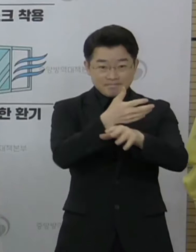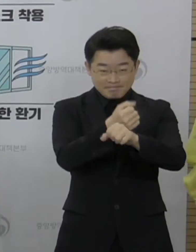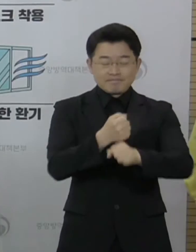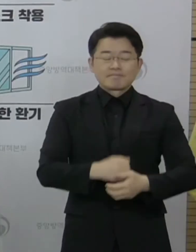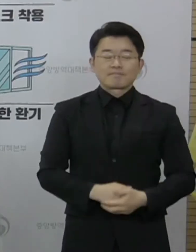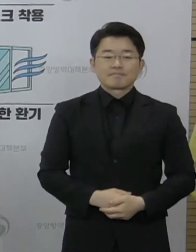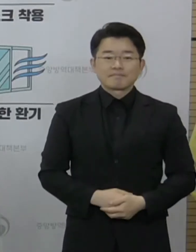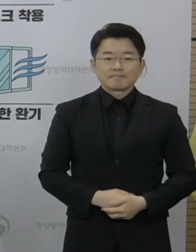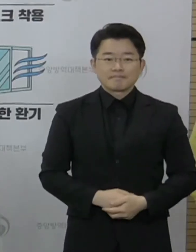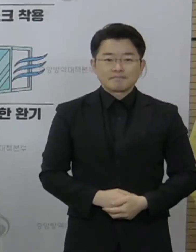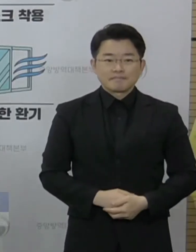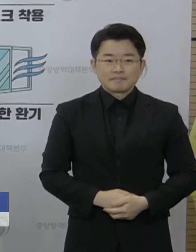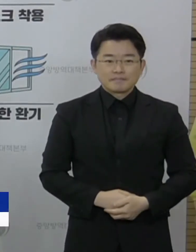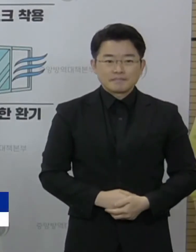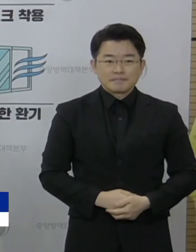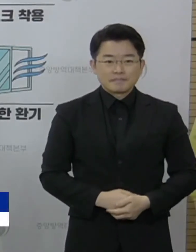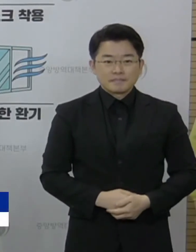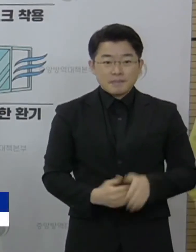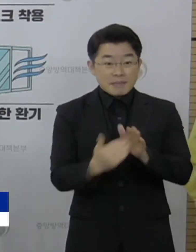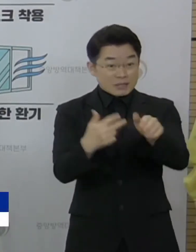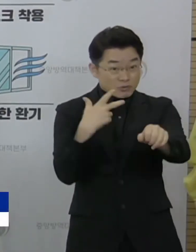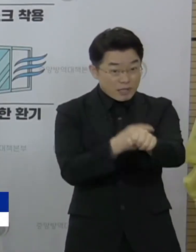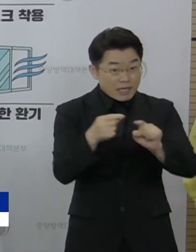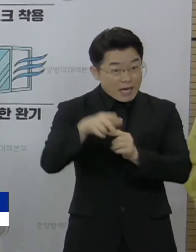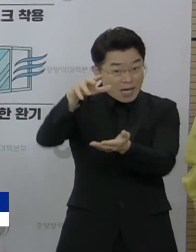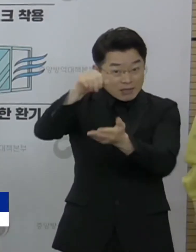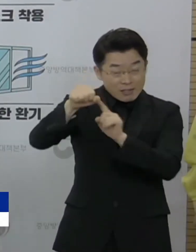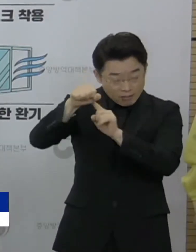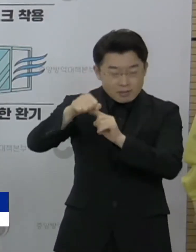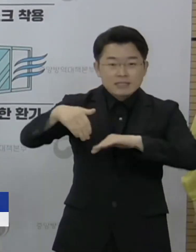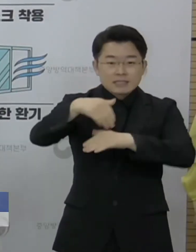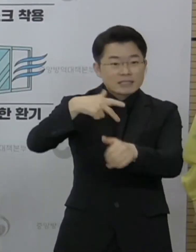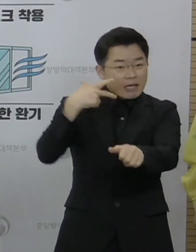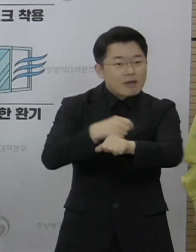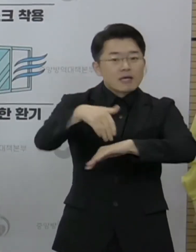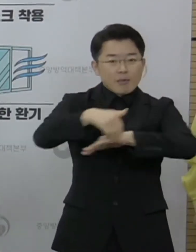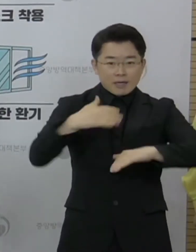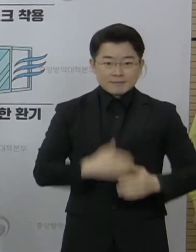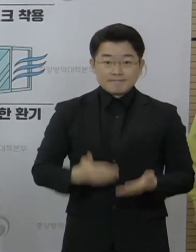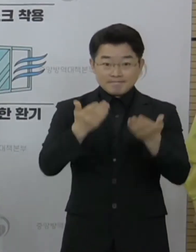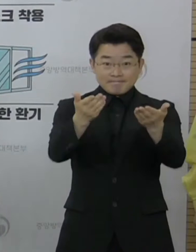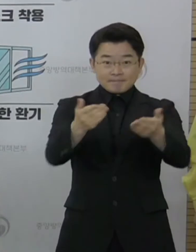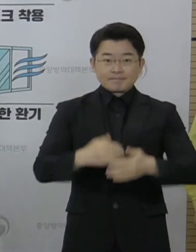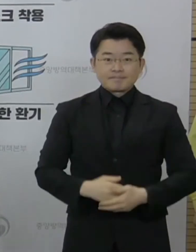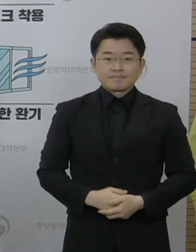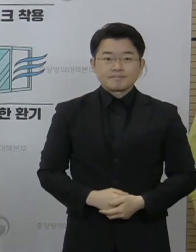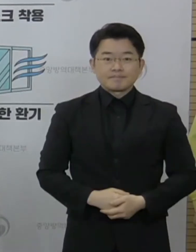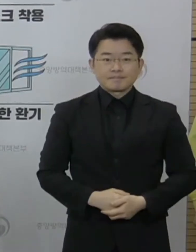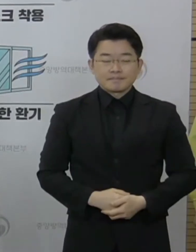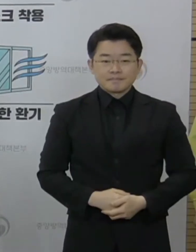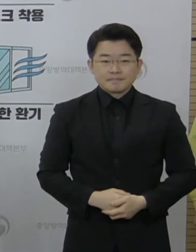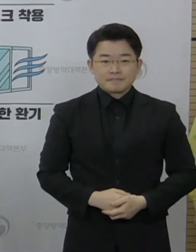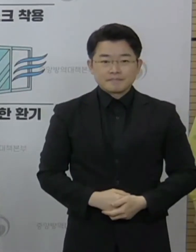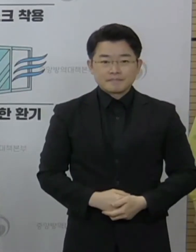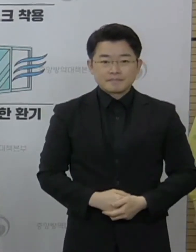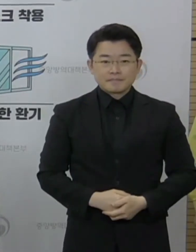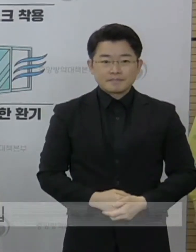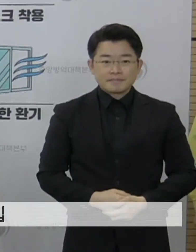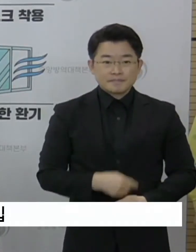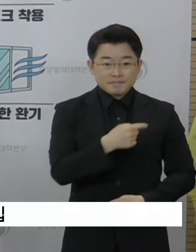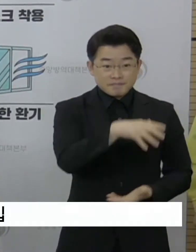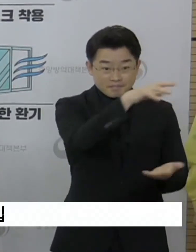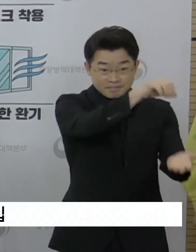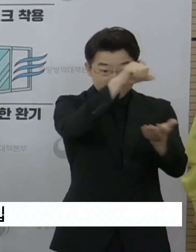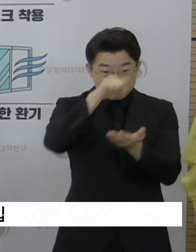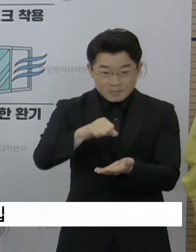이번에 도입되는 도안 백신 활용 방안 등에 대해 설명드리겠습니다 이스라엘과의 백신 교환을 통하여